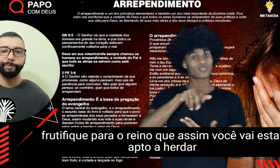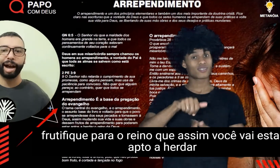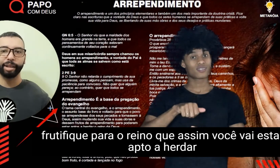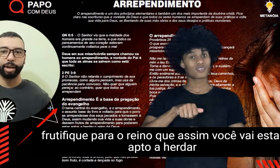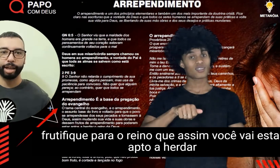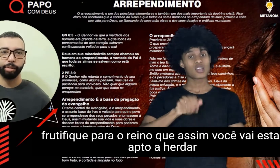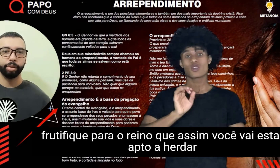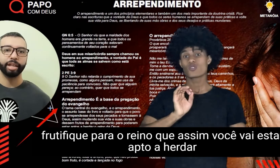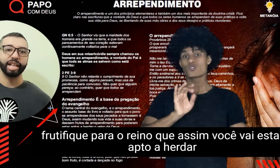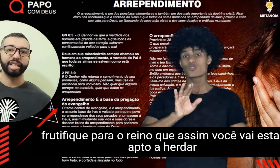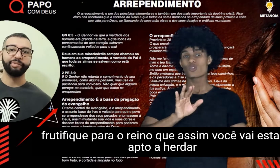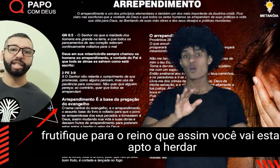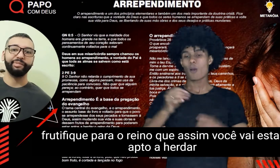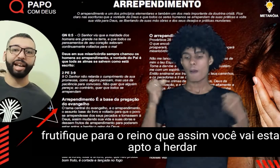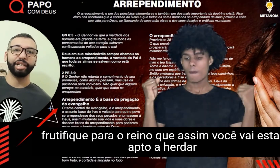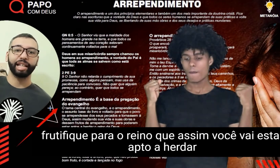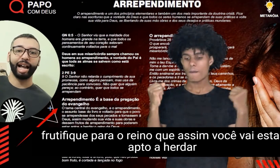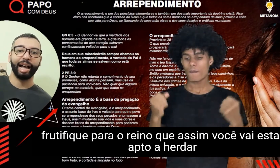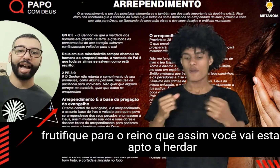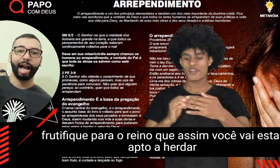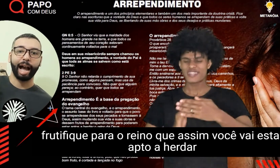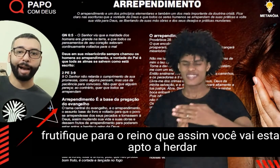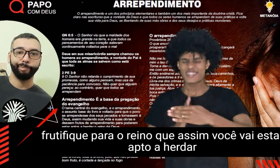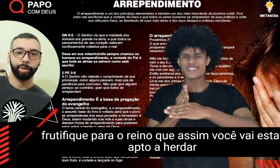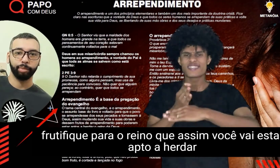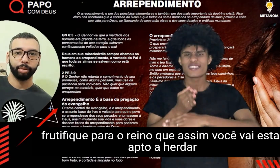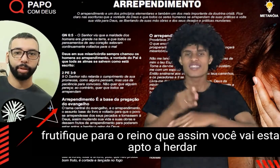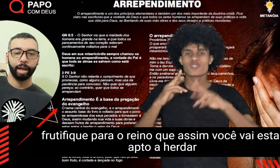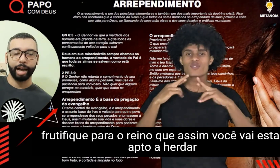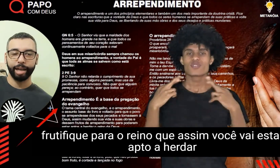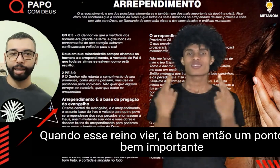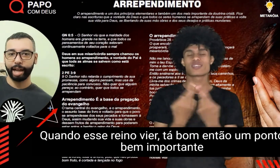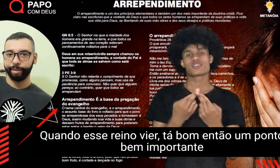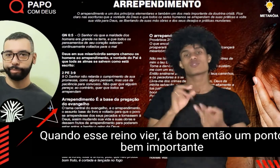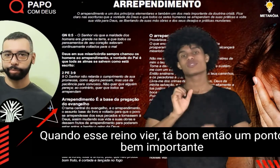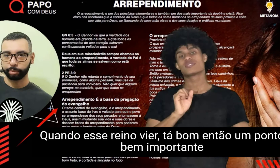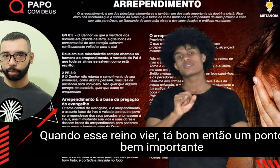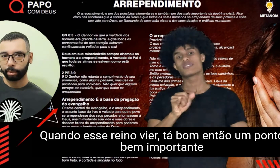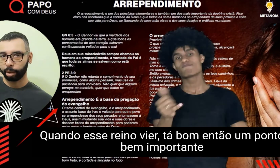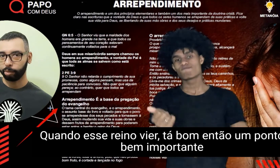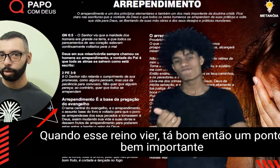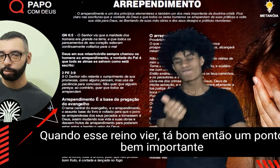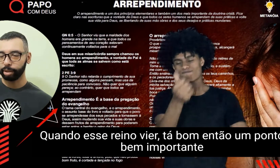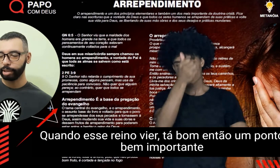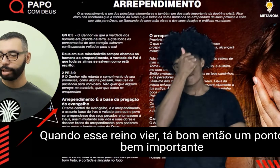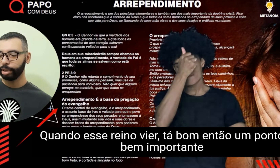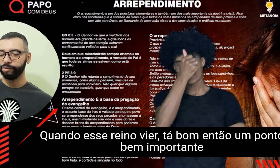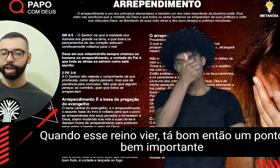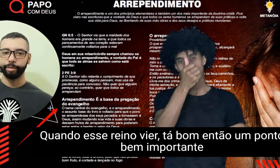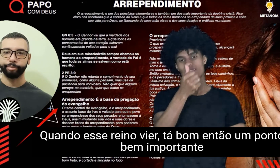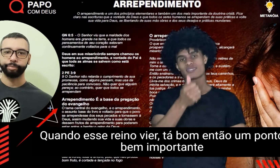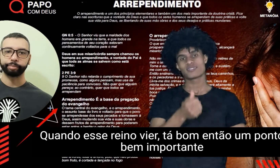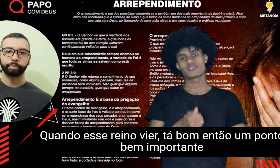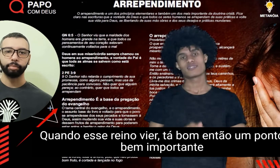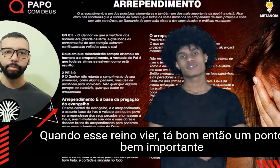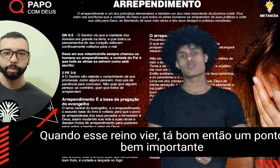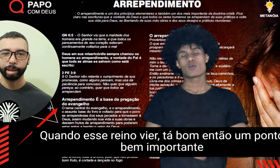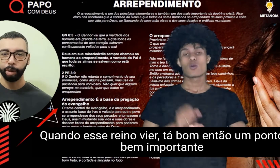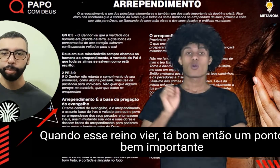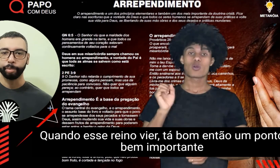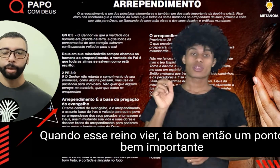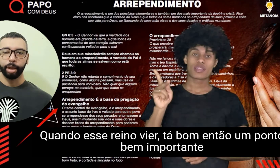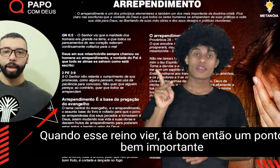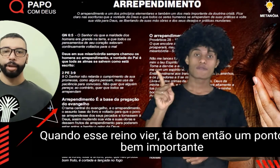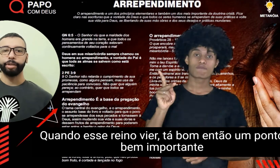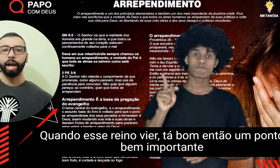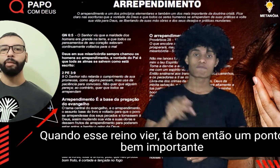frutifica para o reino, que assim você vai estar apto a herdar quando esse reino vier. Tá